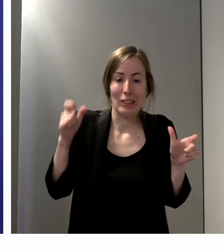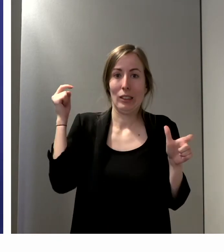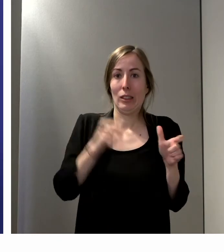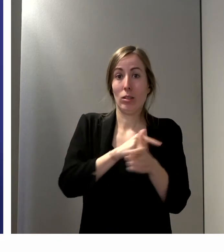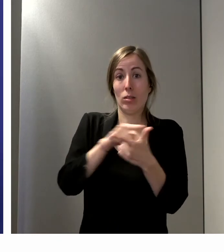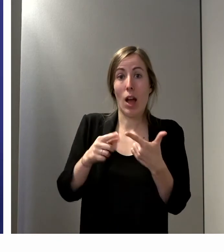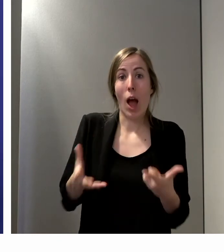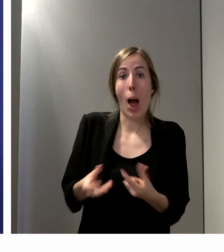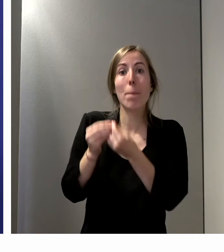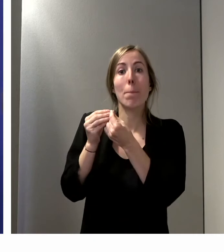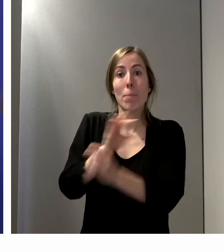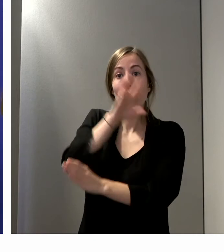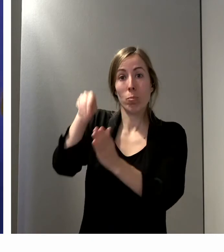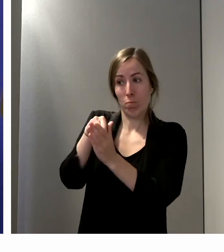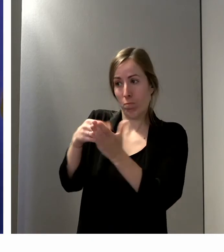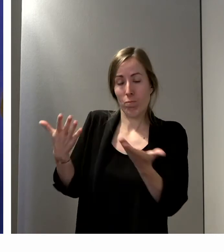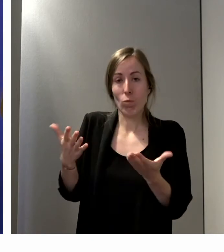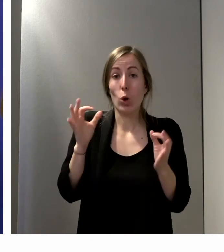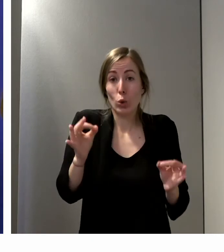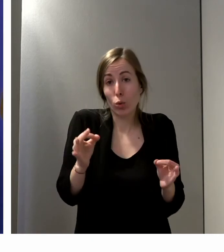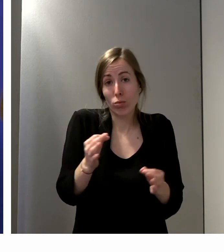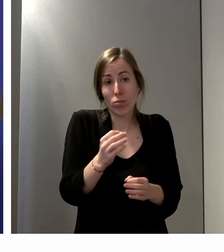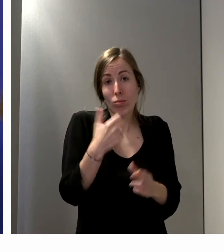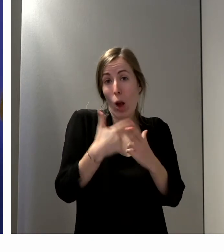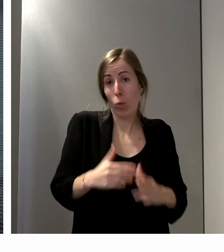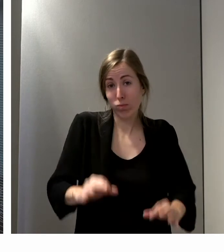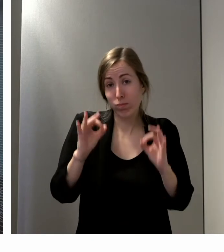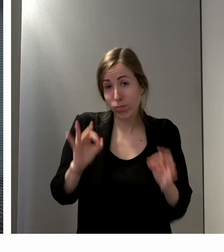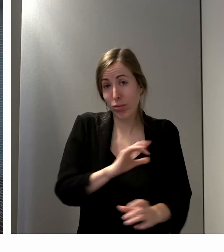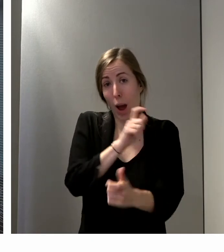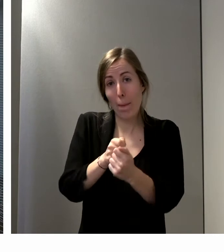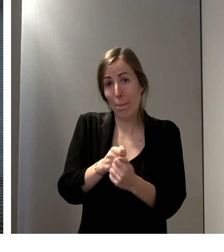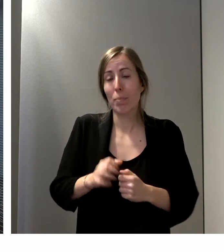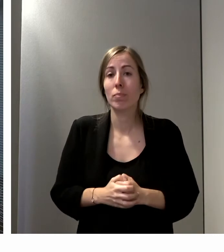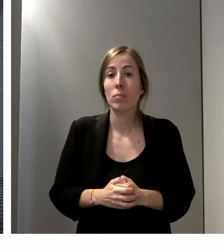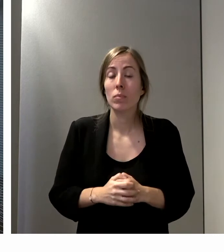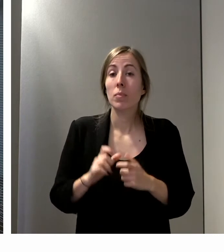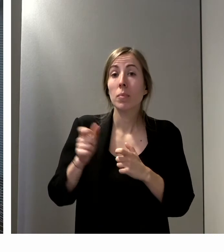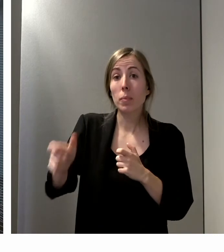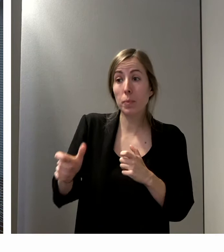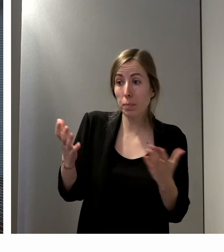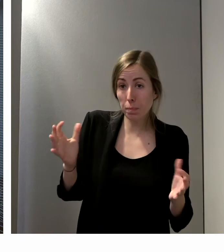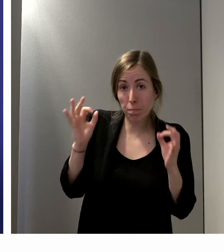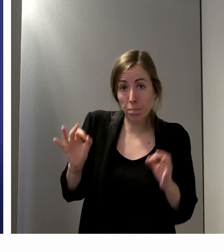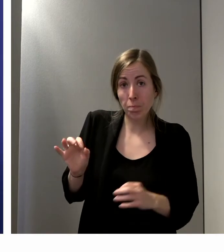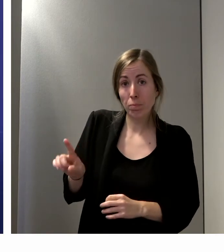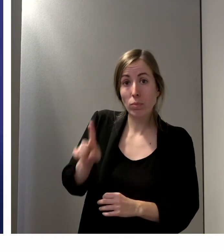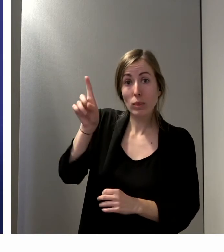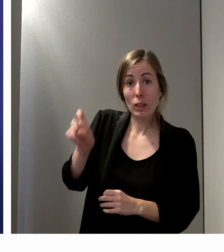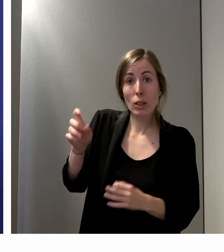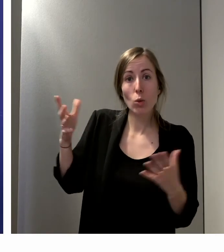Voilà, vous avez bien placé le débat et la question qui sera posée ensuite aux législateurs pour